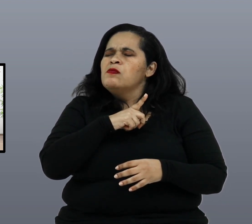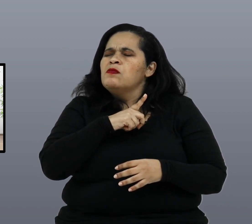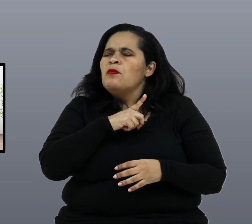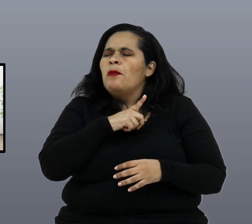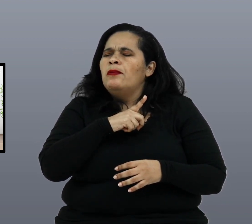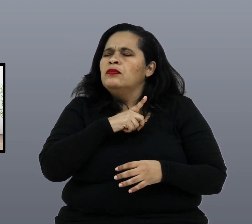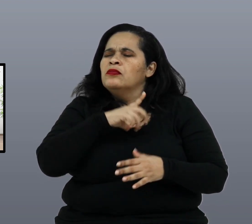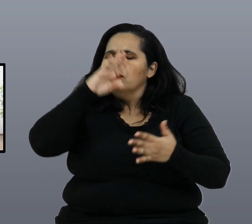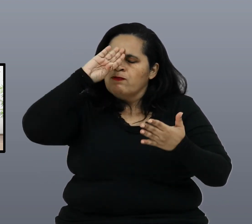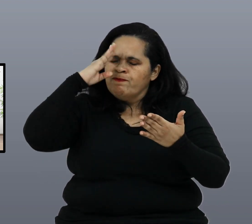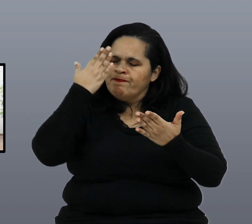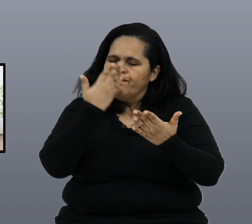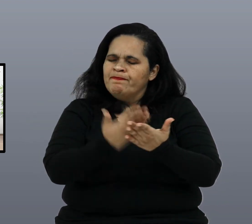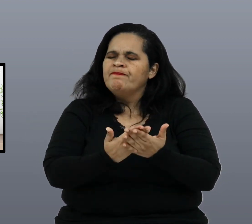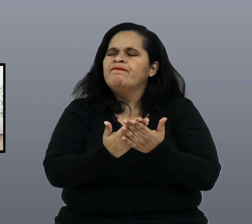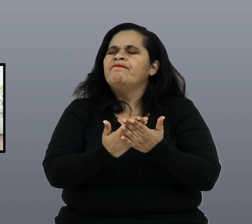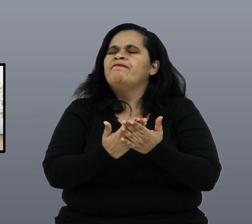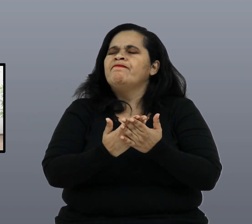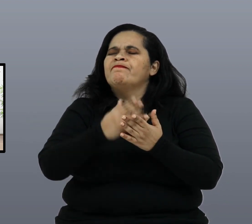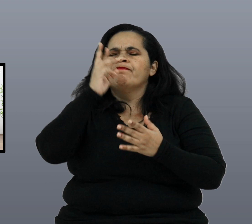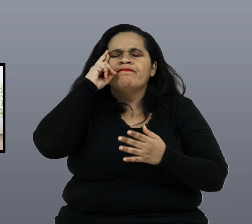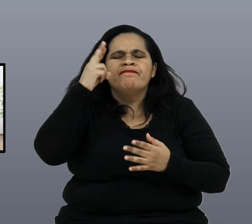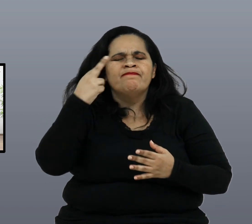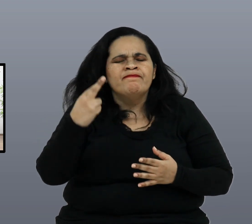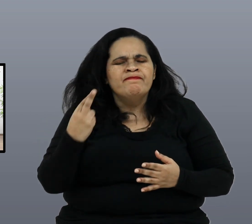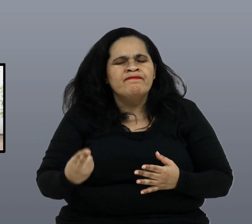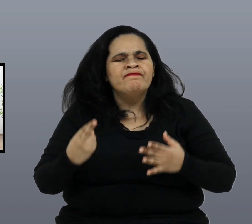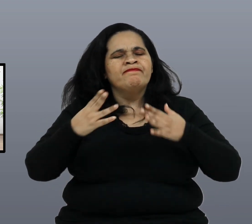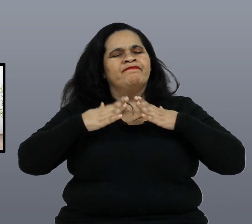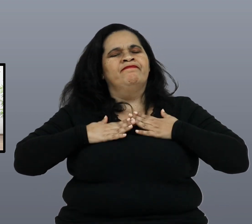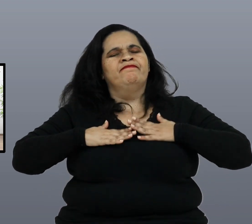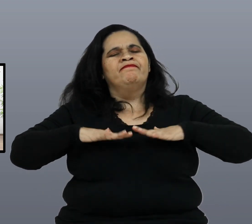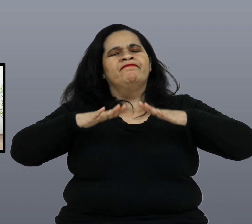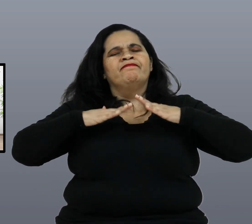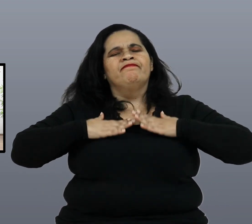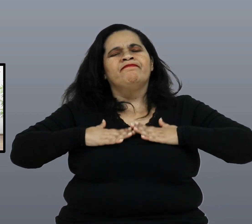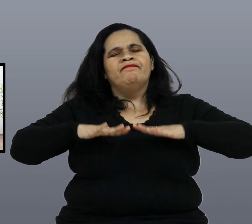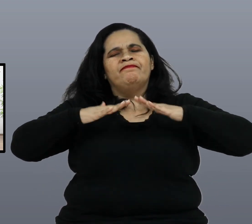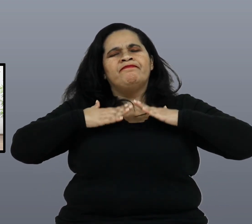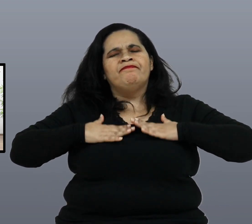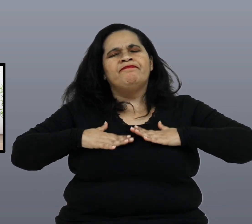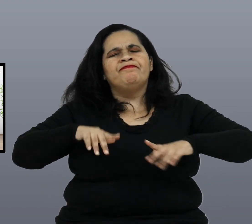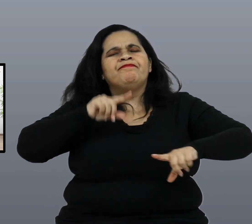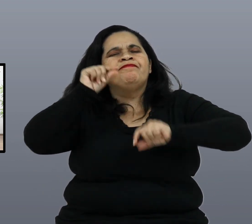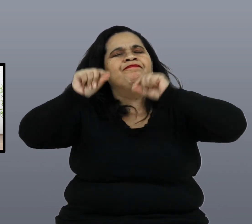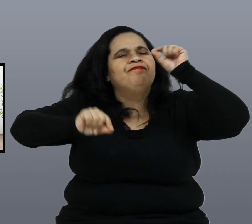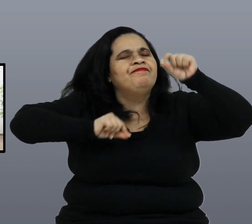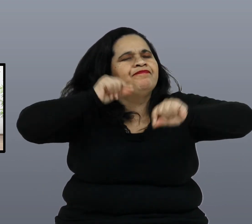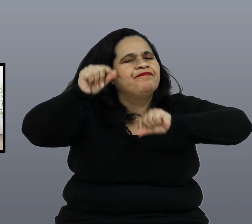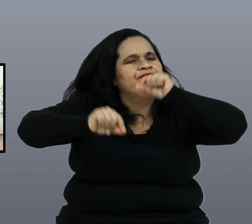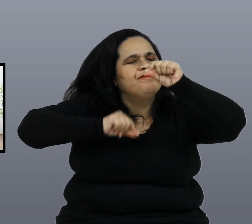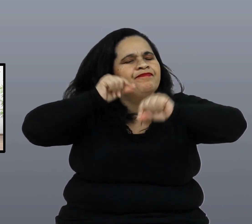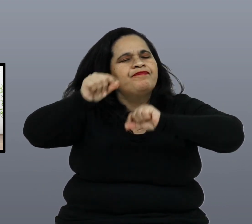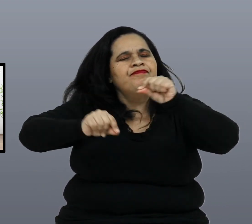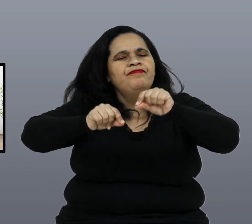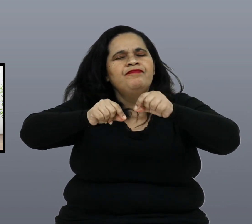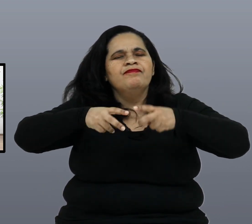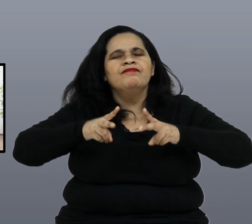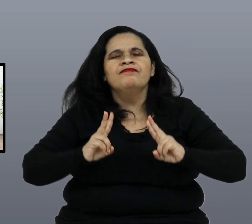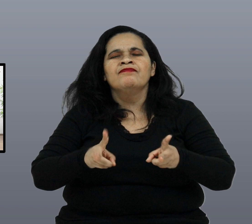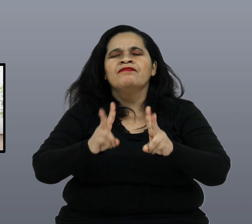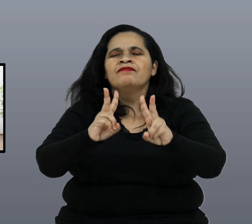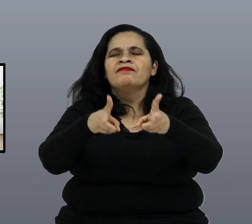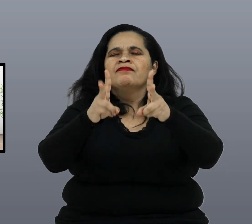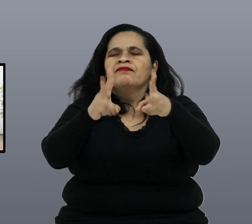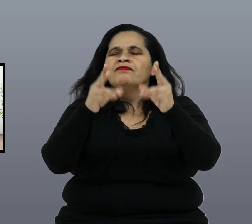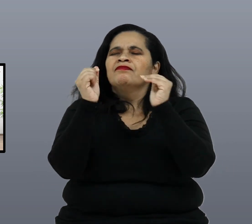a confiar, temos razão para descansar, motivos suficientes para continuar louvando o Teu